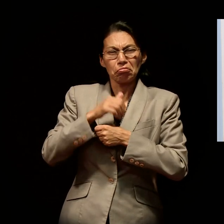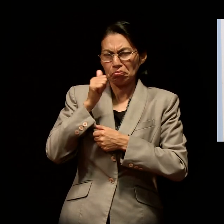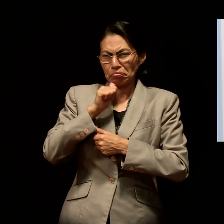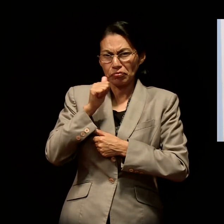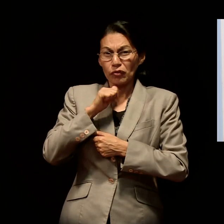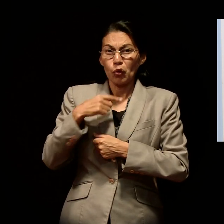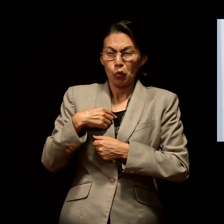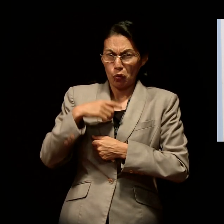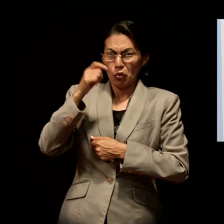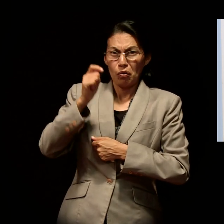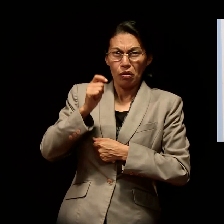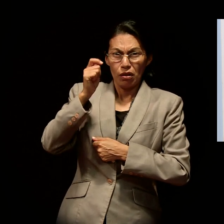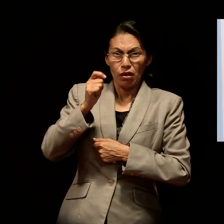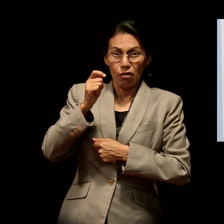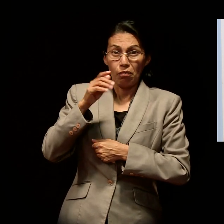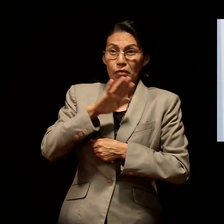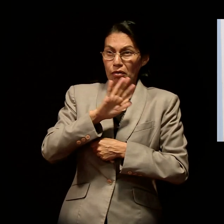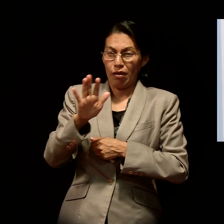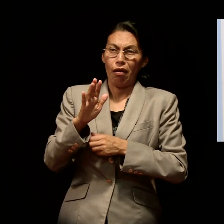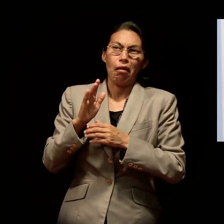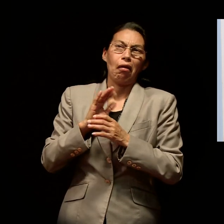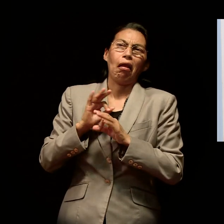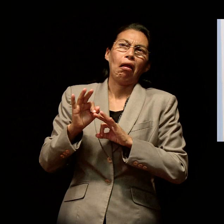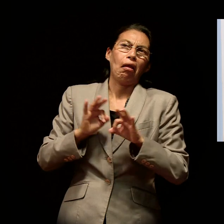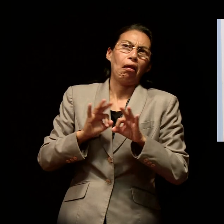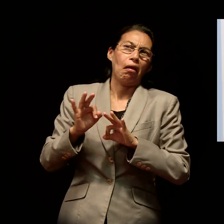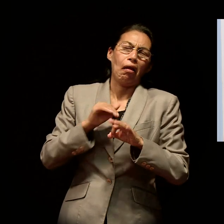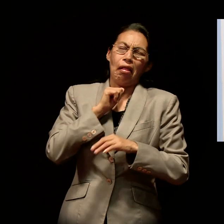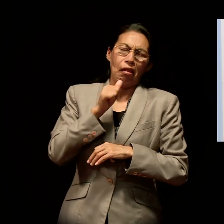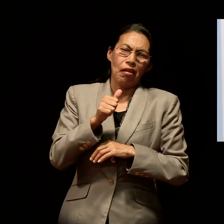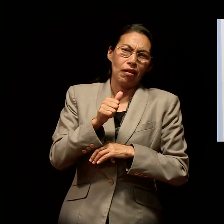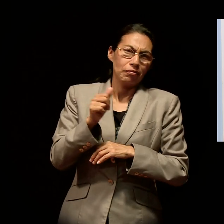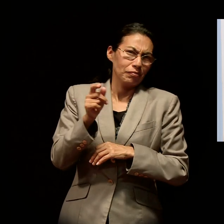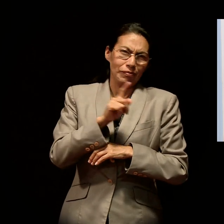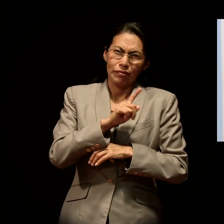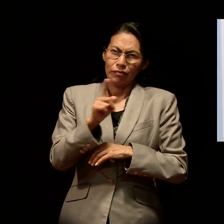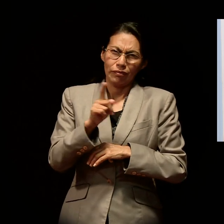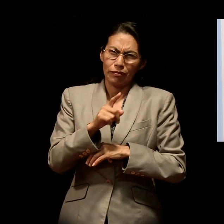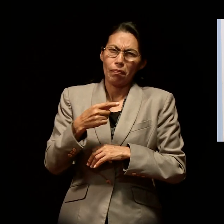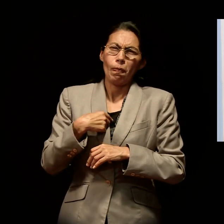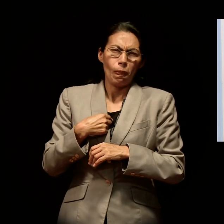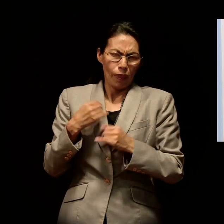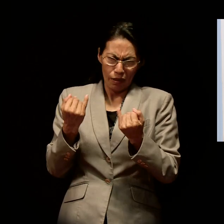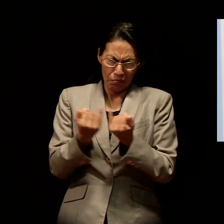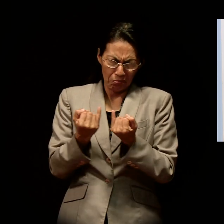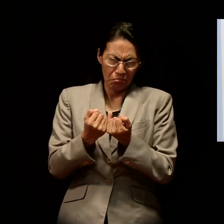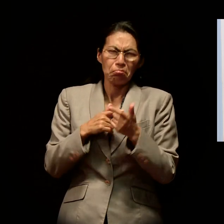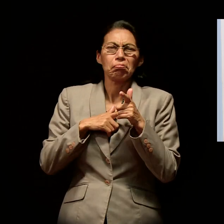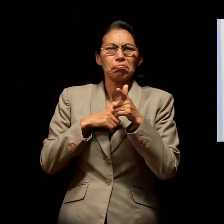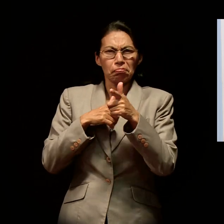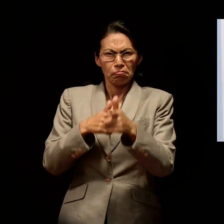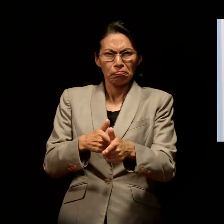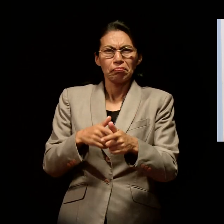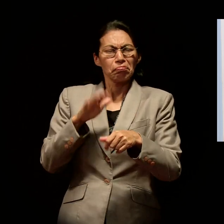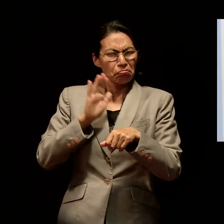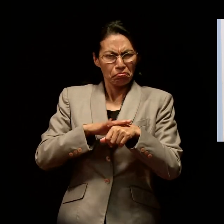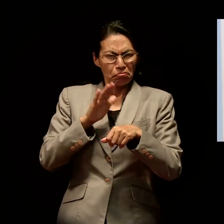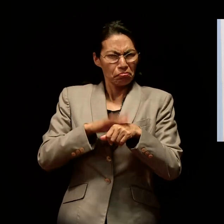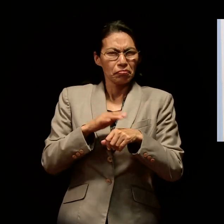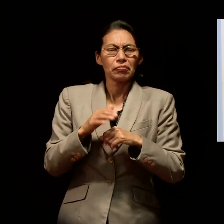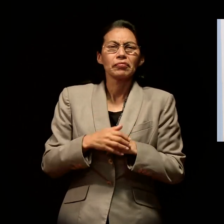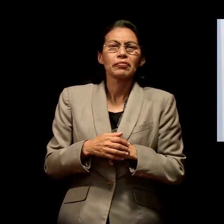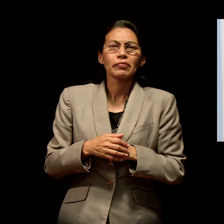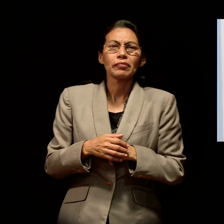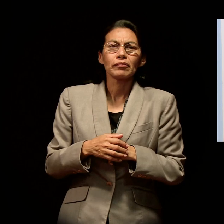Aunque estoy jubilado no estoy retirado estoy sirviéndole aún más todavía que antes porque